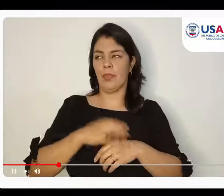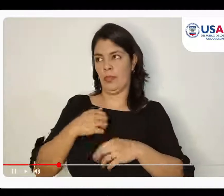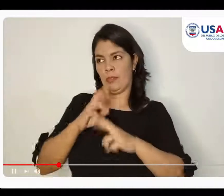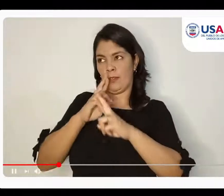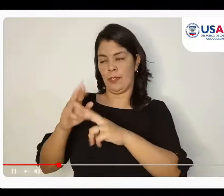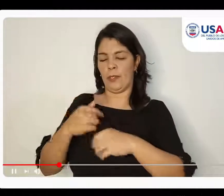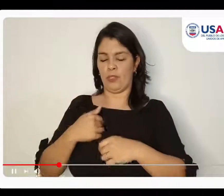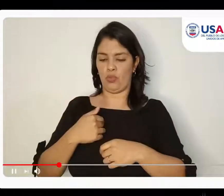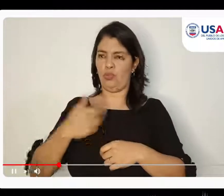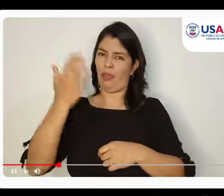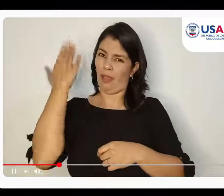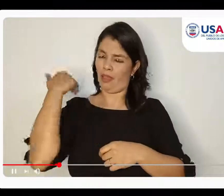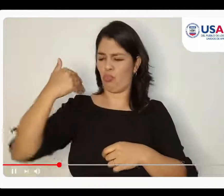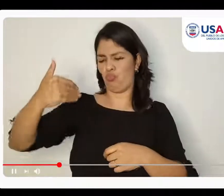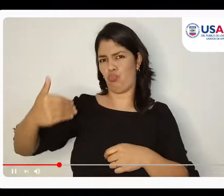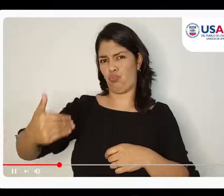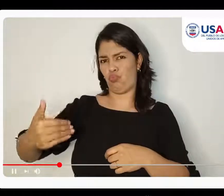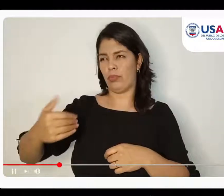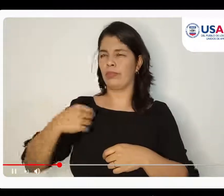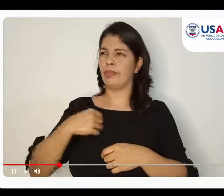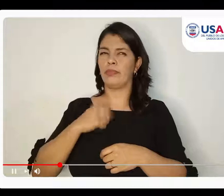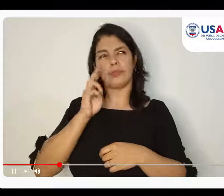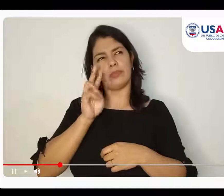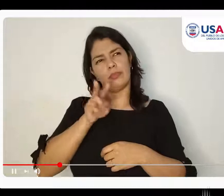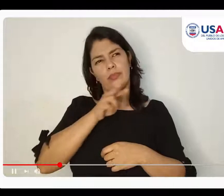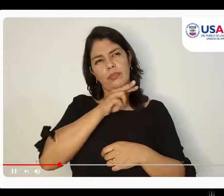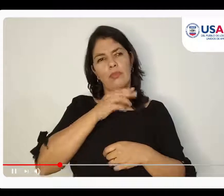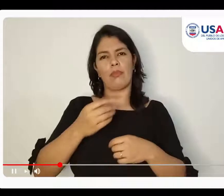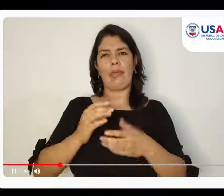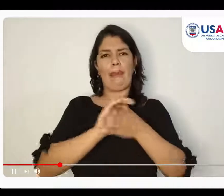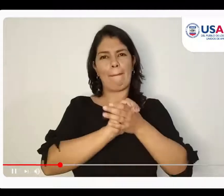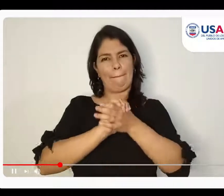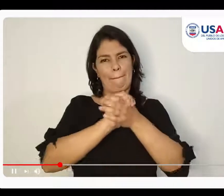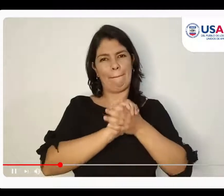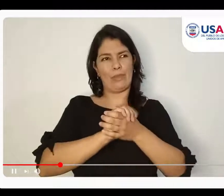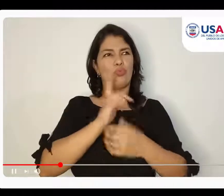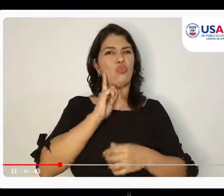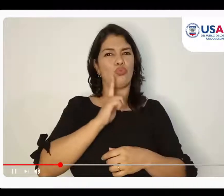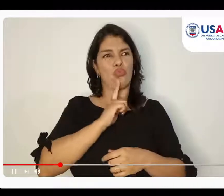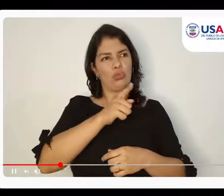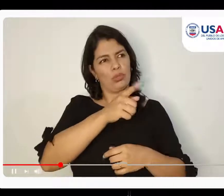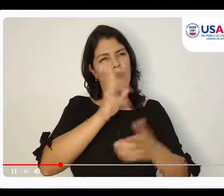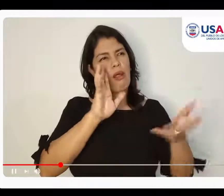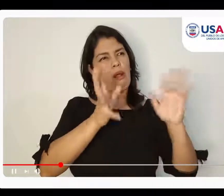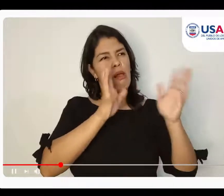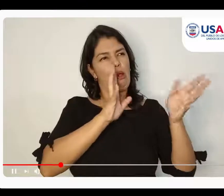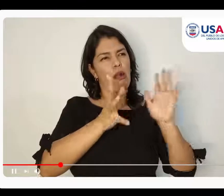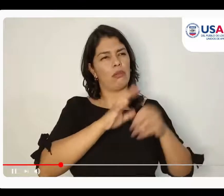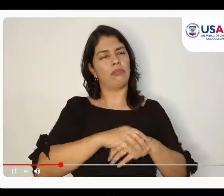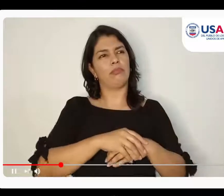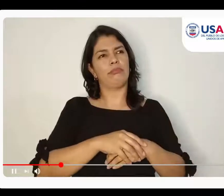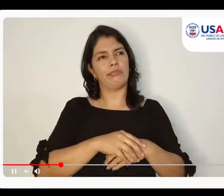muy pequeño al ver que algunos amigos sordos se comunicaban en lengua de señas,